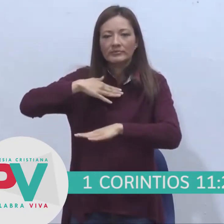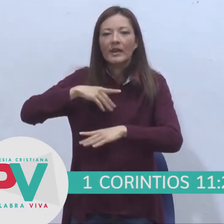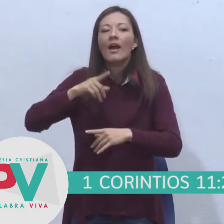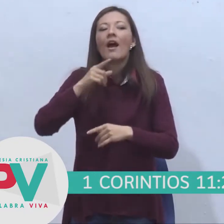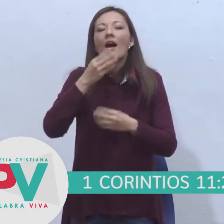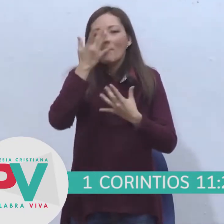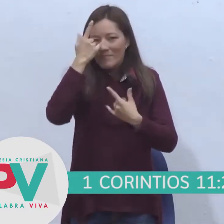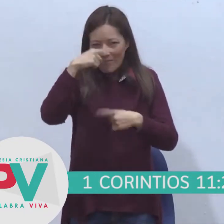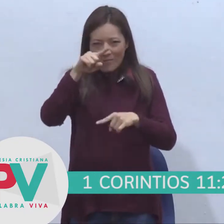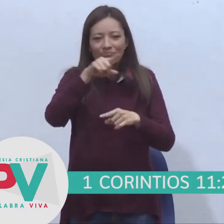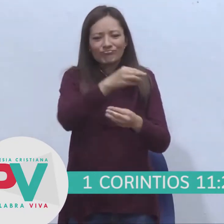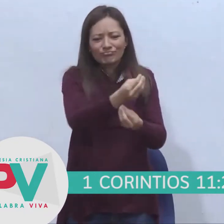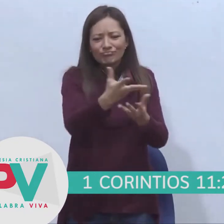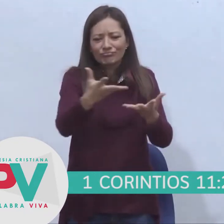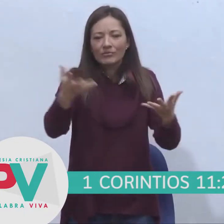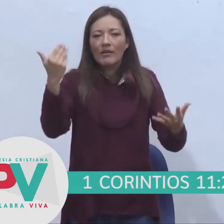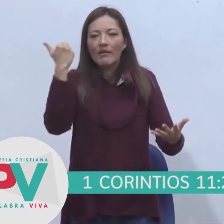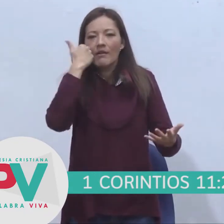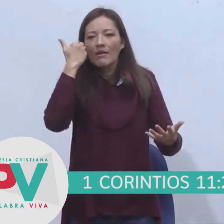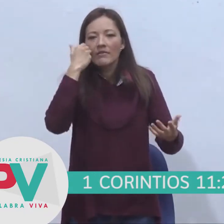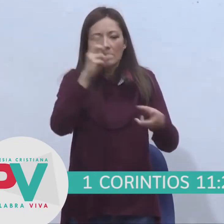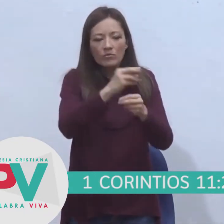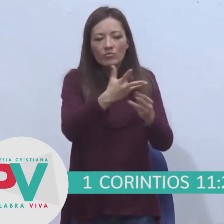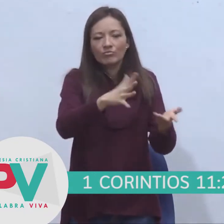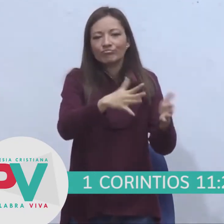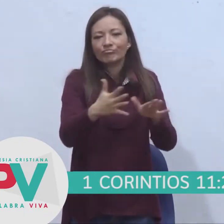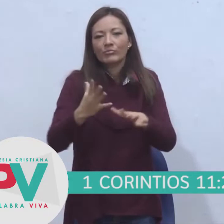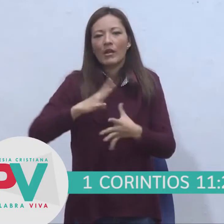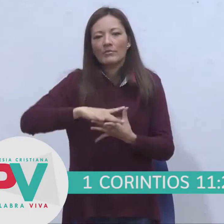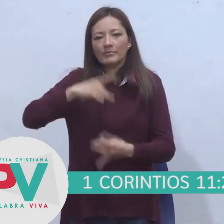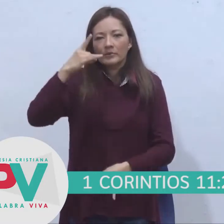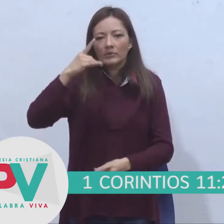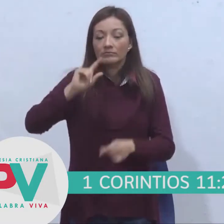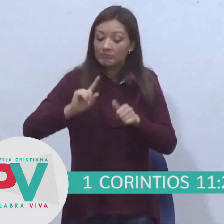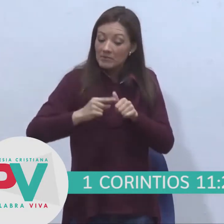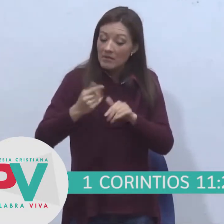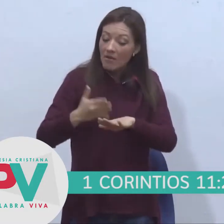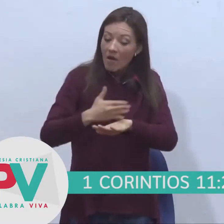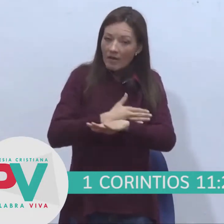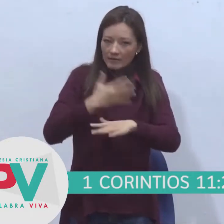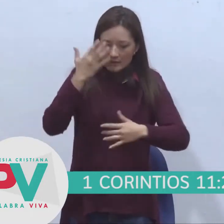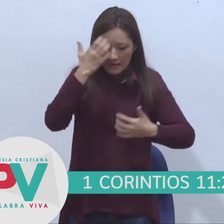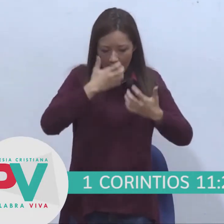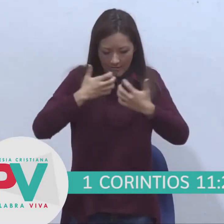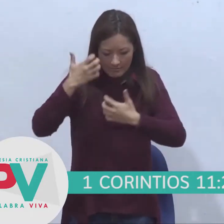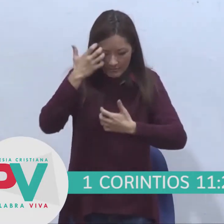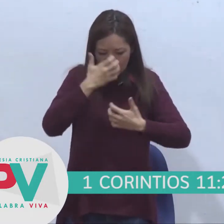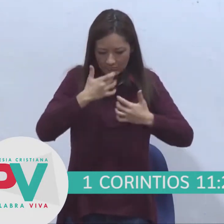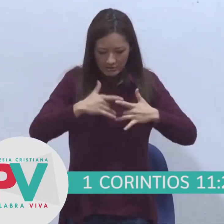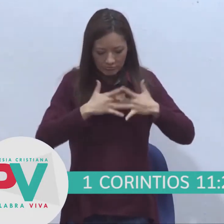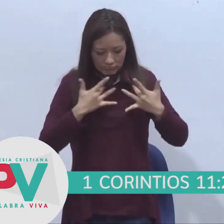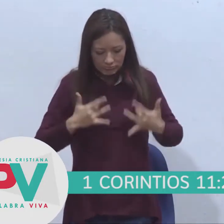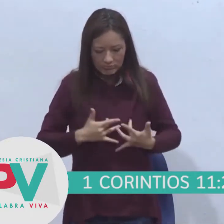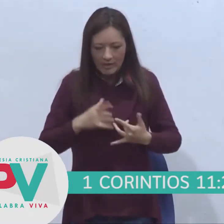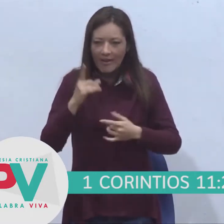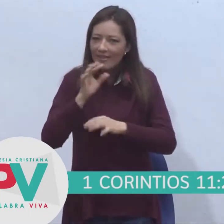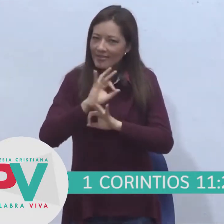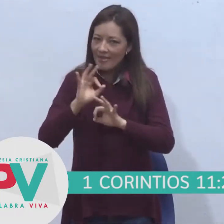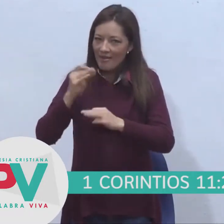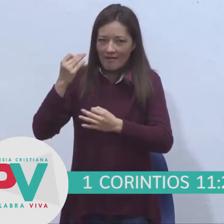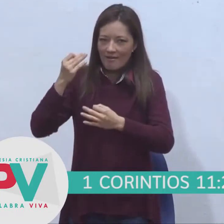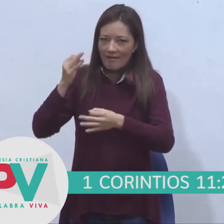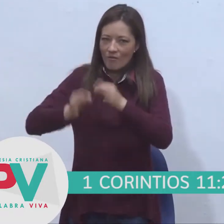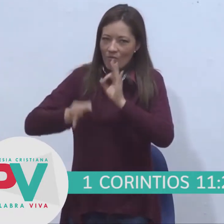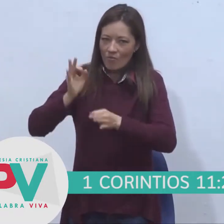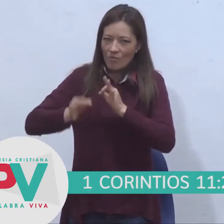duermen. Si pues nos examinásemos a nosotros mismos, no seríamos juzgados. Mas siendo